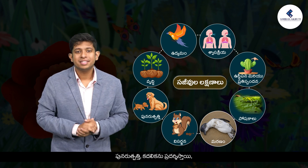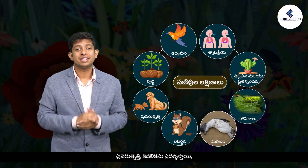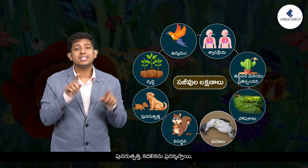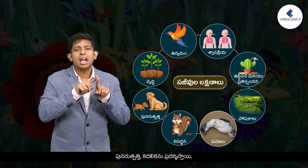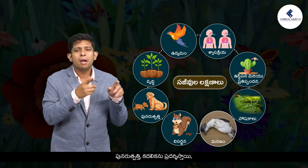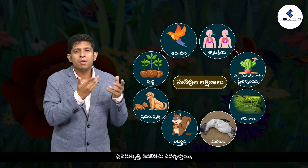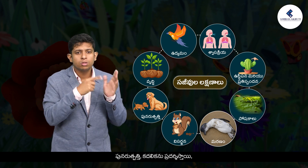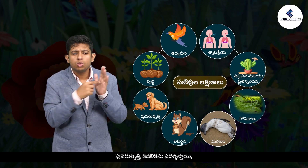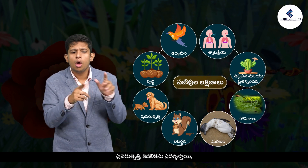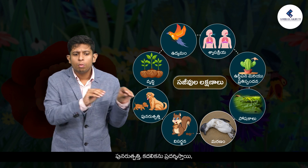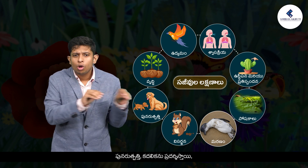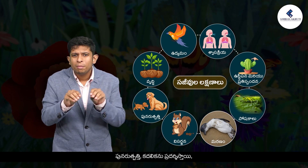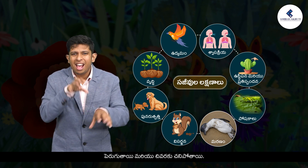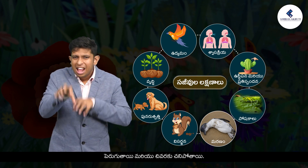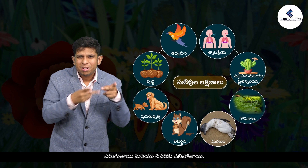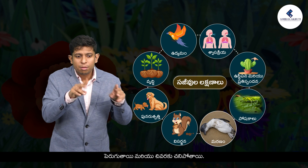కదలికను ప్రదర్శిస్తాయి,